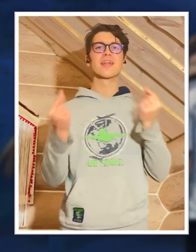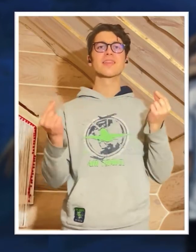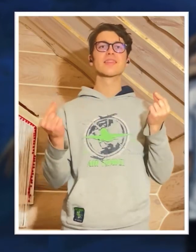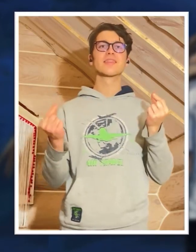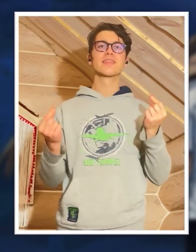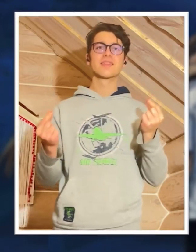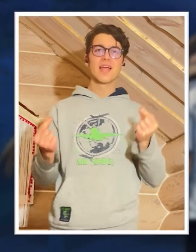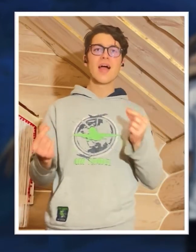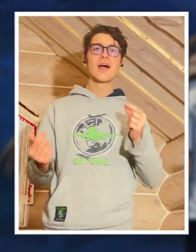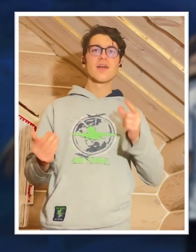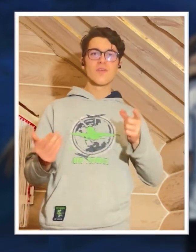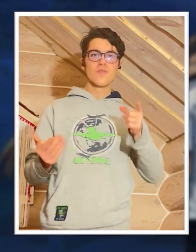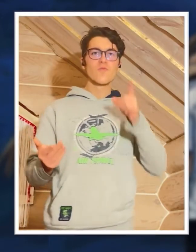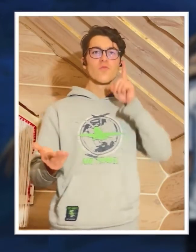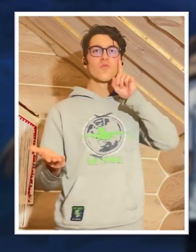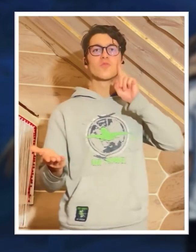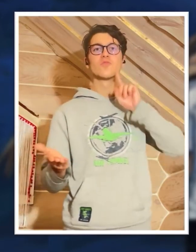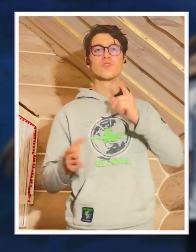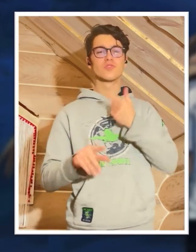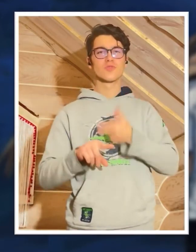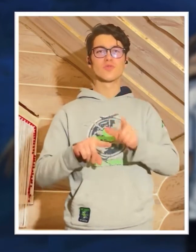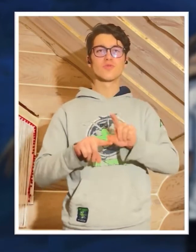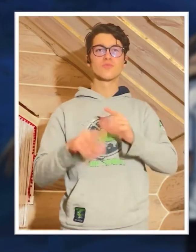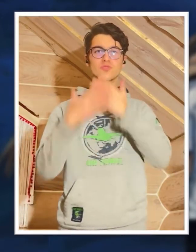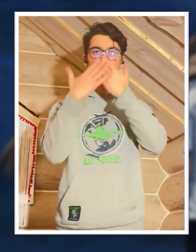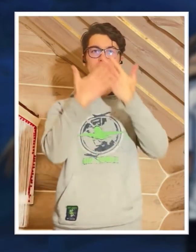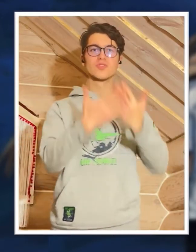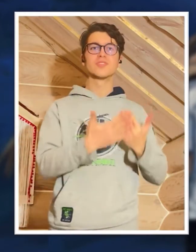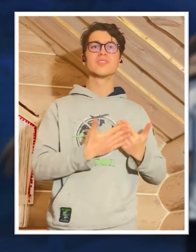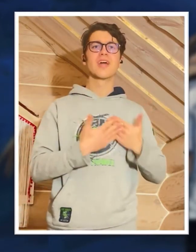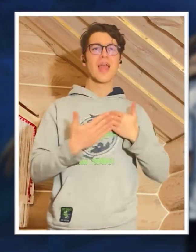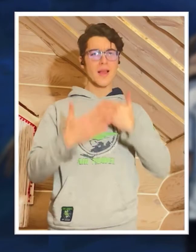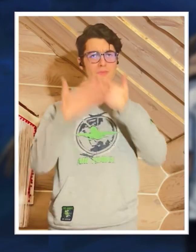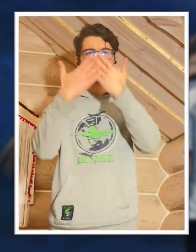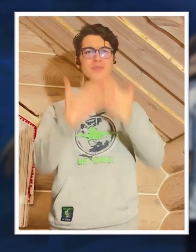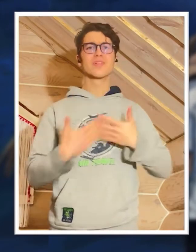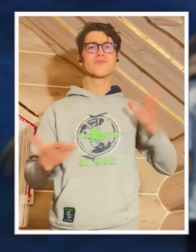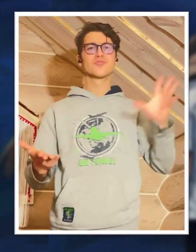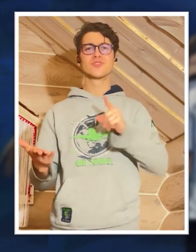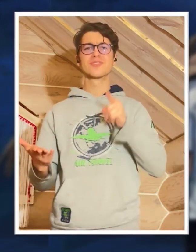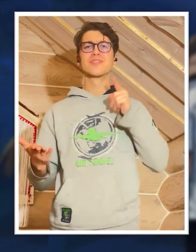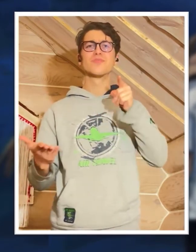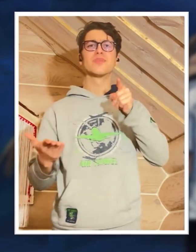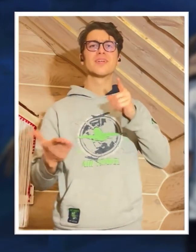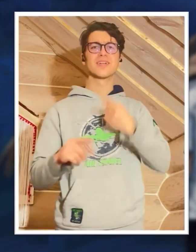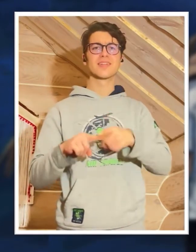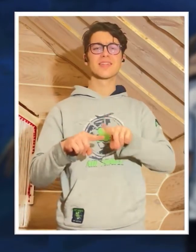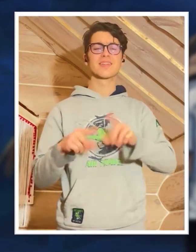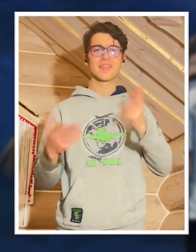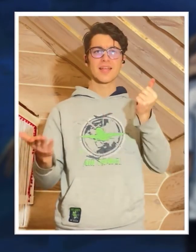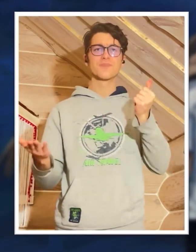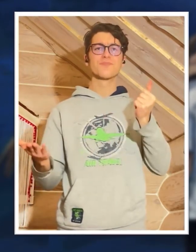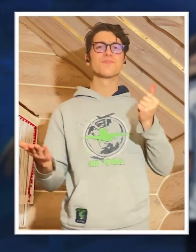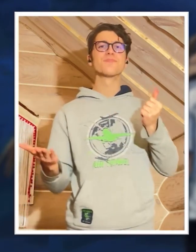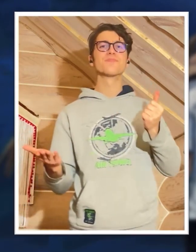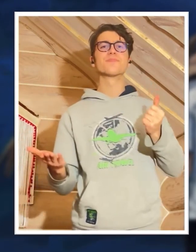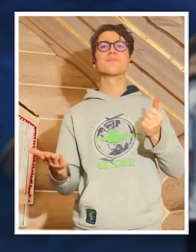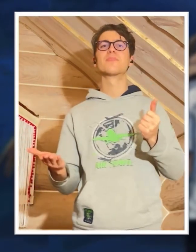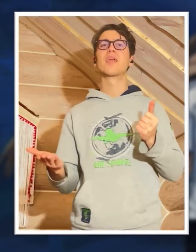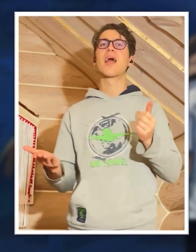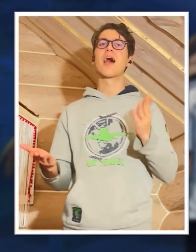горький шоколад, его очень ты любишь. Я полюбила все в тебе, вот это